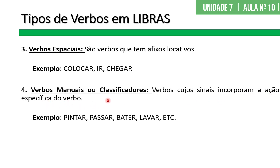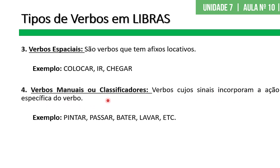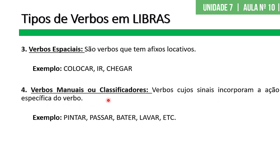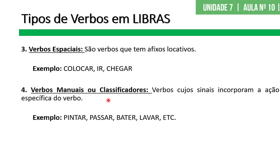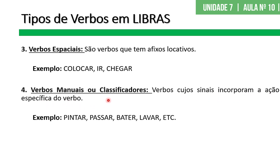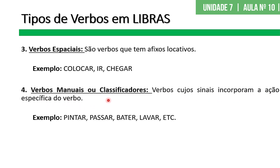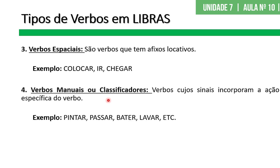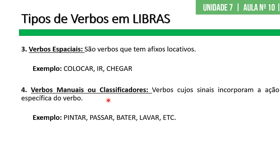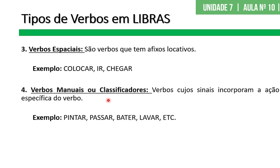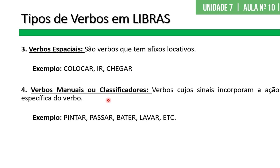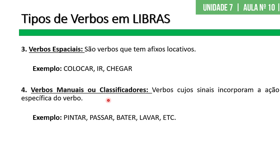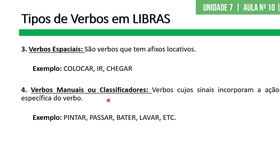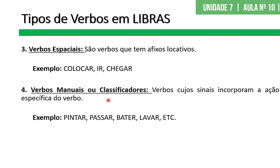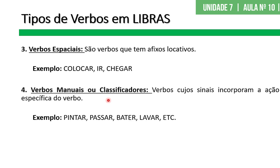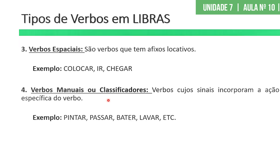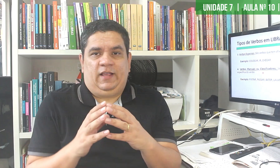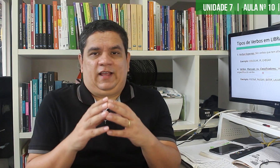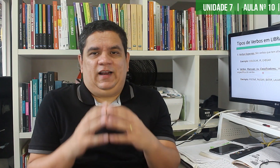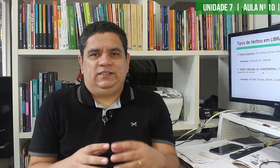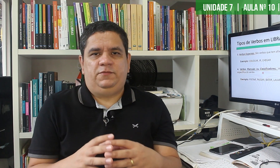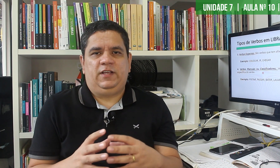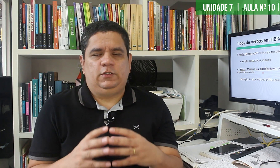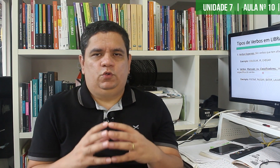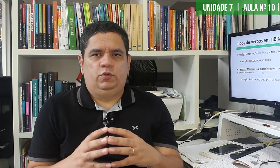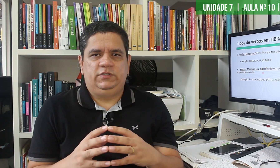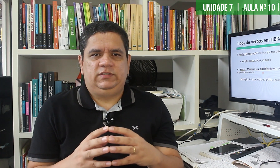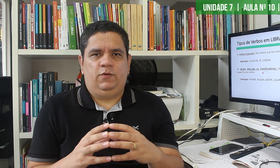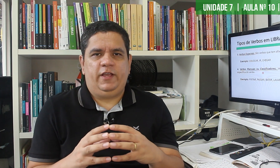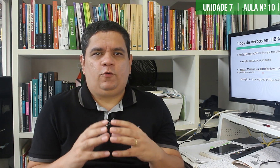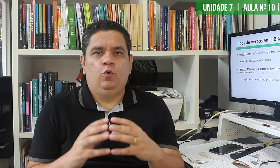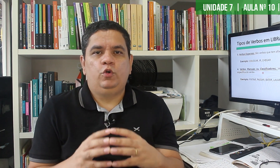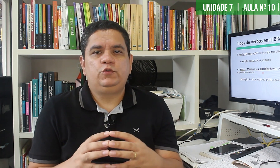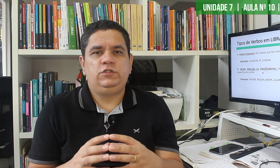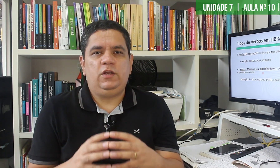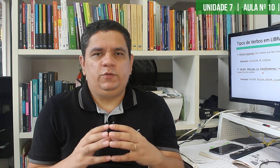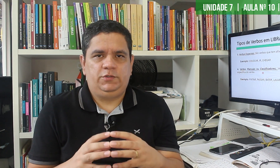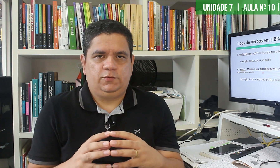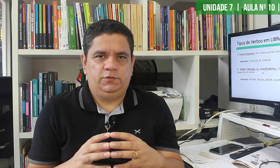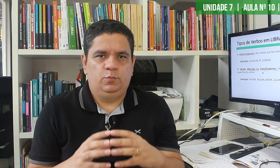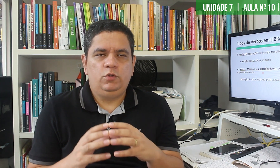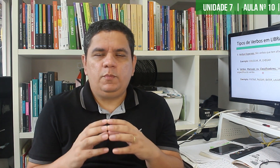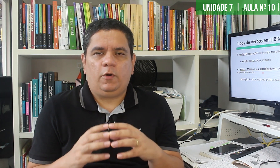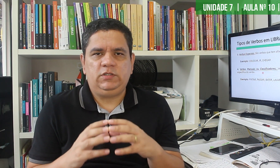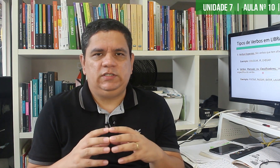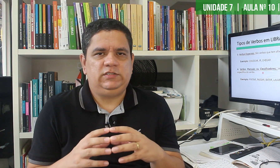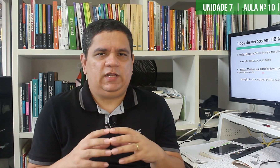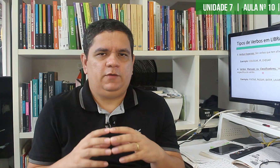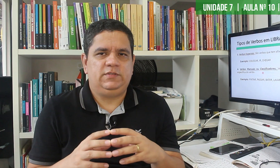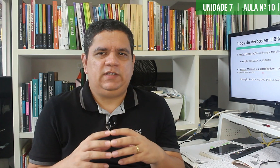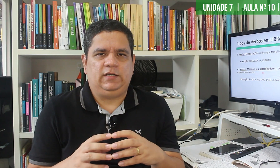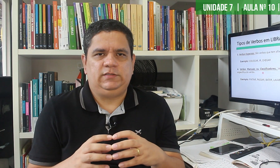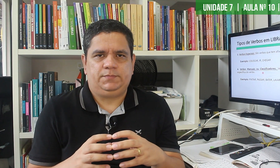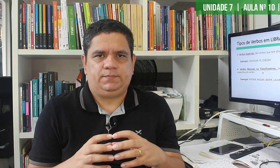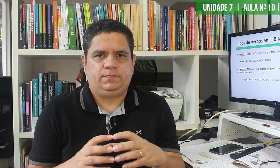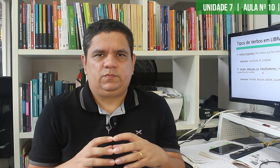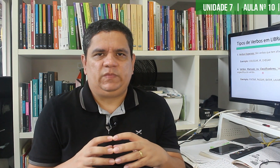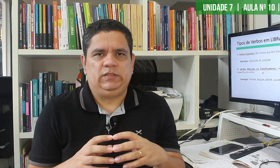verbo, tá? Classificadores são recursos linguísticos muito importantes na língua de sinais,